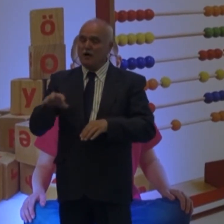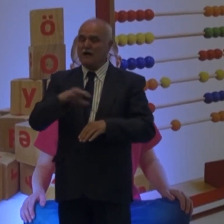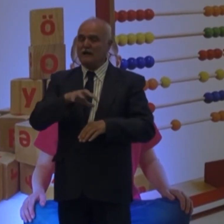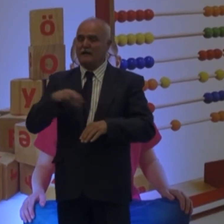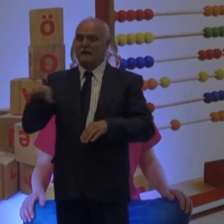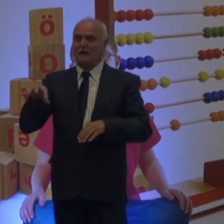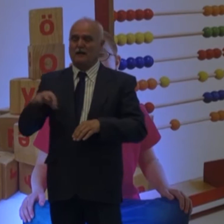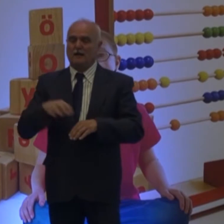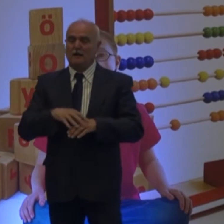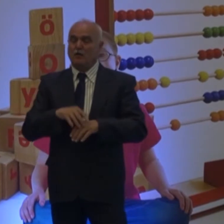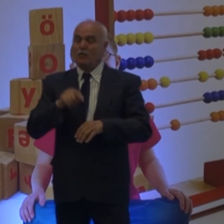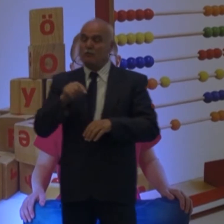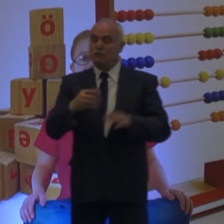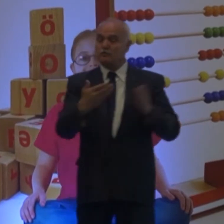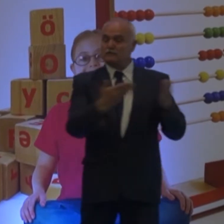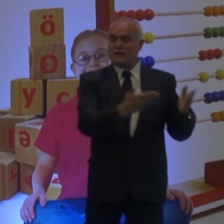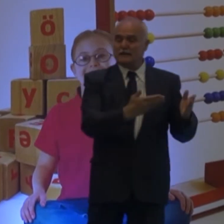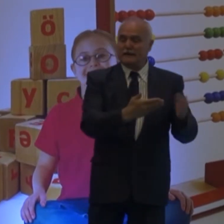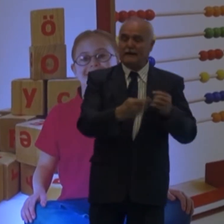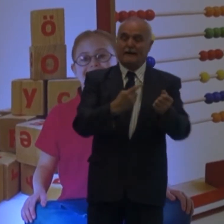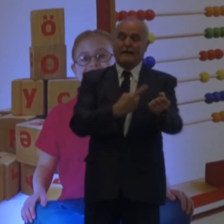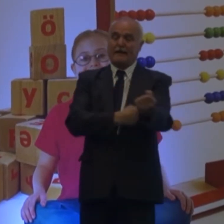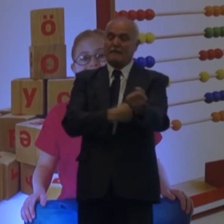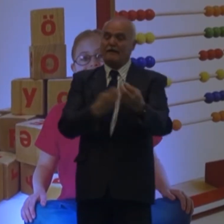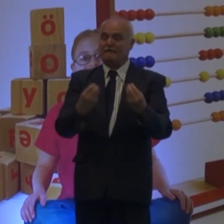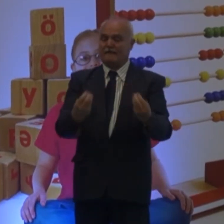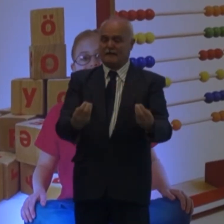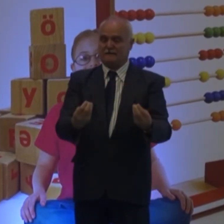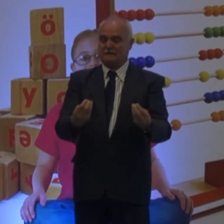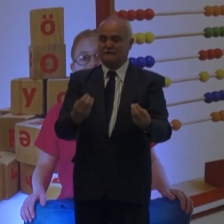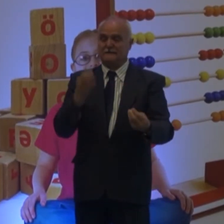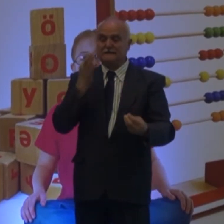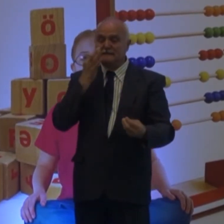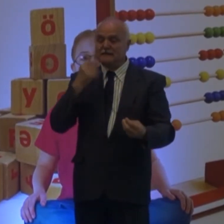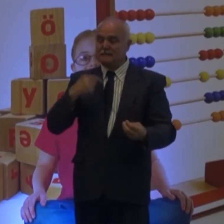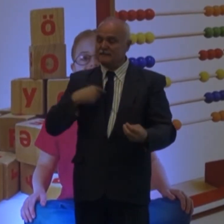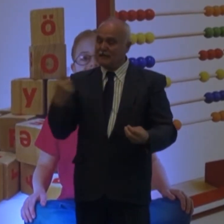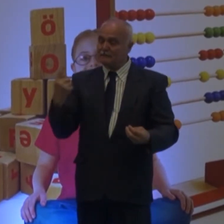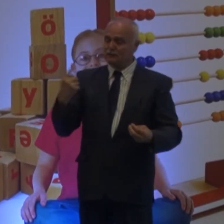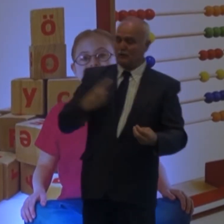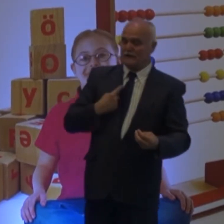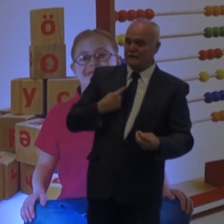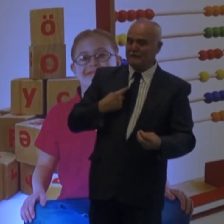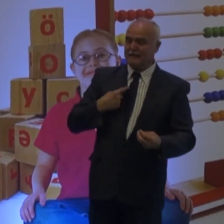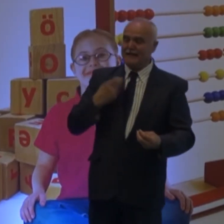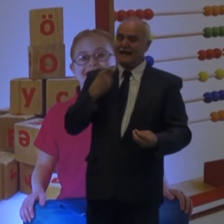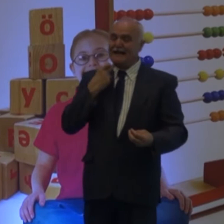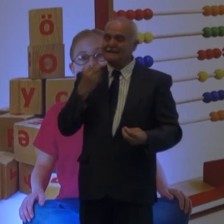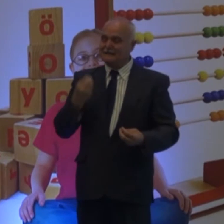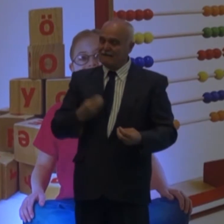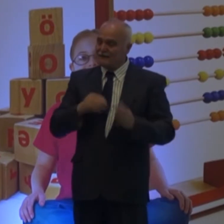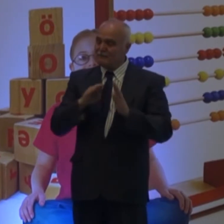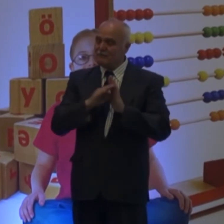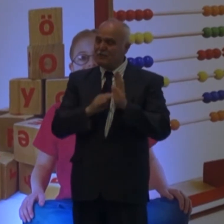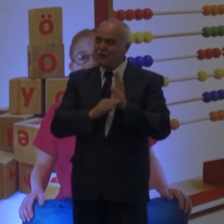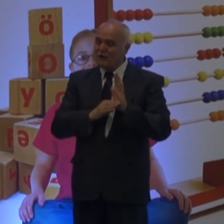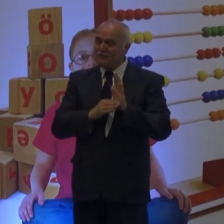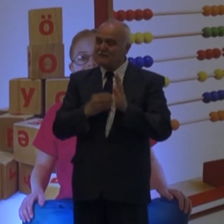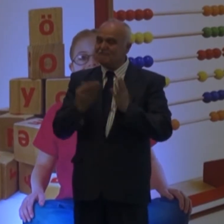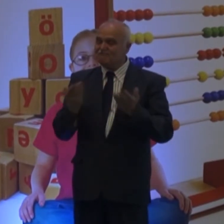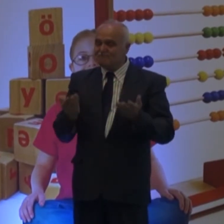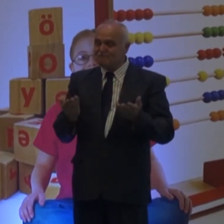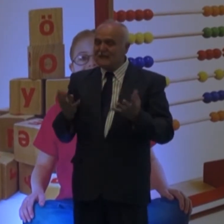bu sahaya emek veren insanların bize hep söylediği bir eksiklikti. Programlarımızın derli